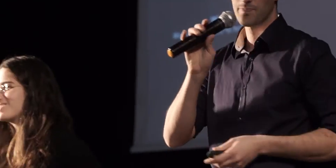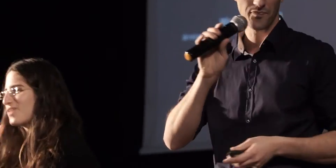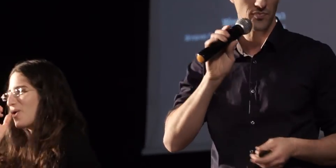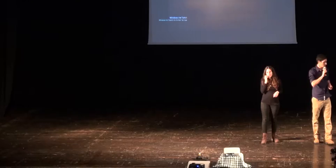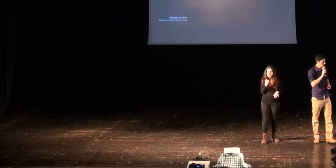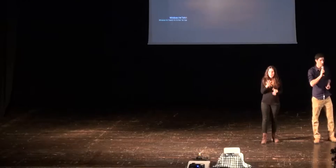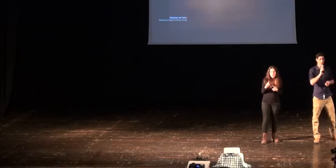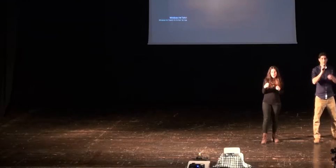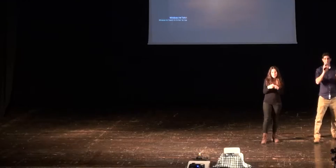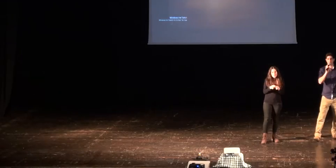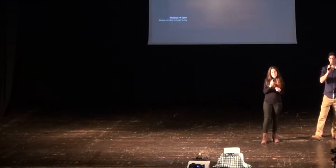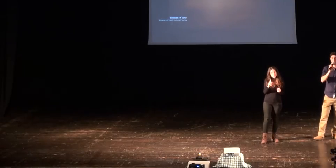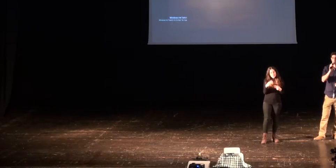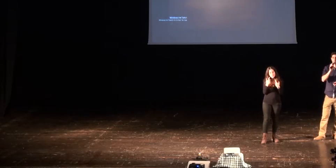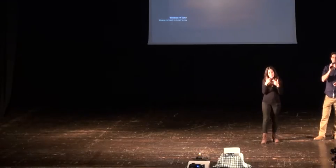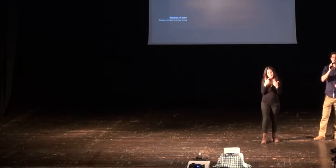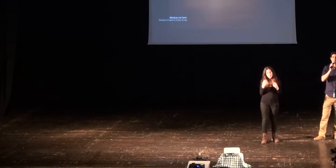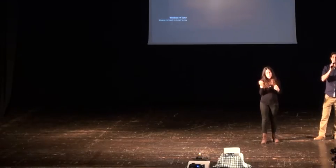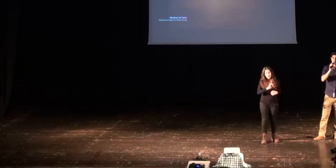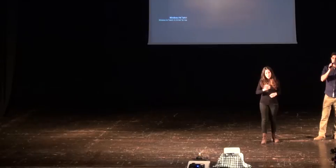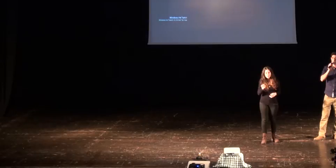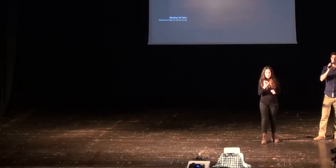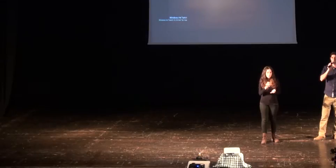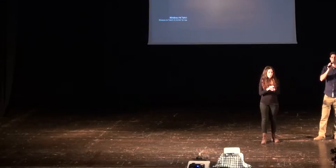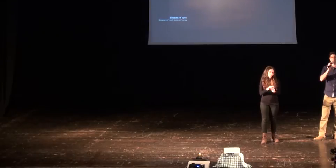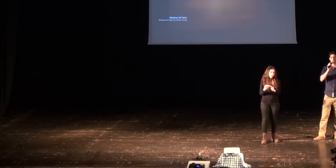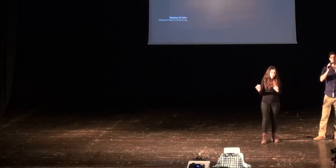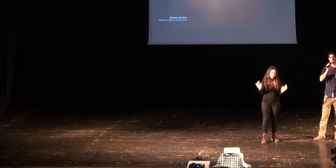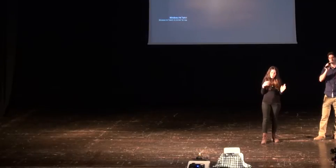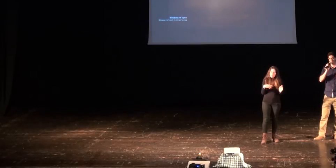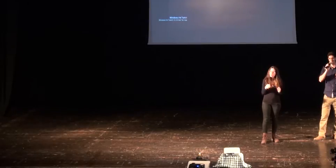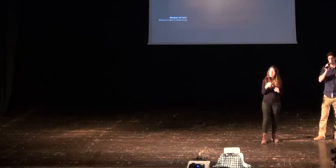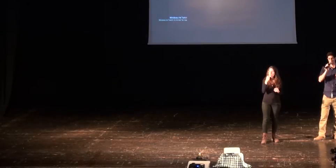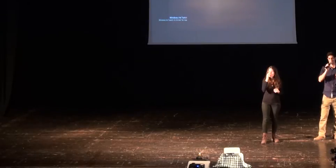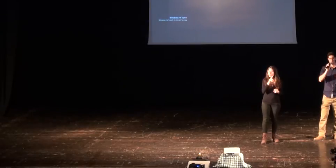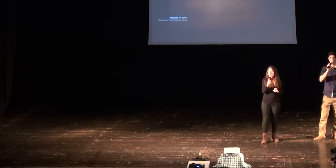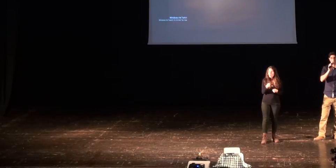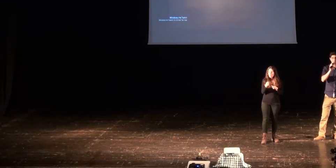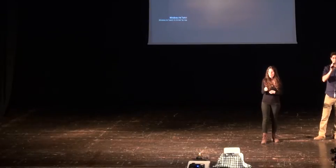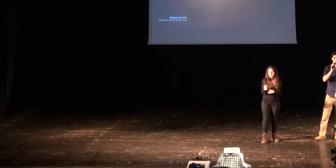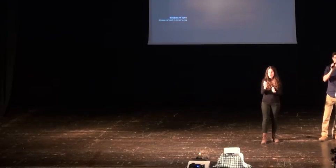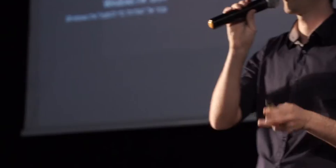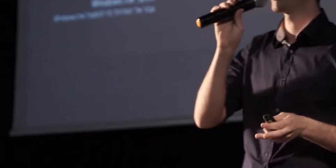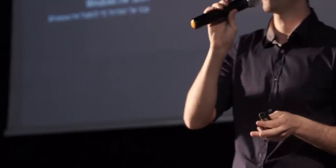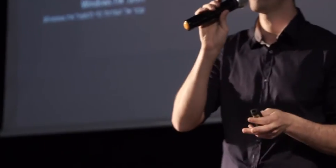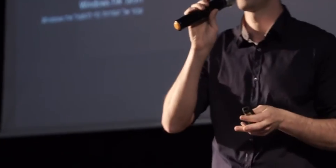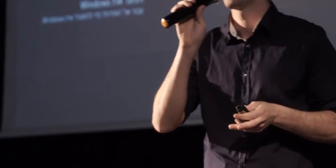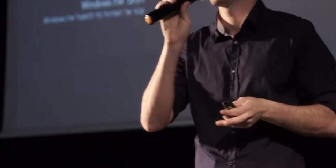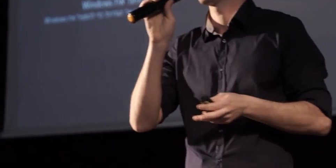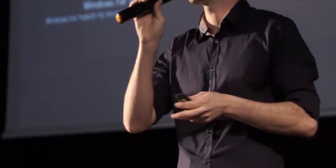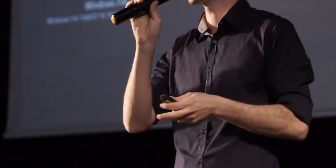מעולה, אז זה באמת נמצא בכל מקום. צריך לשים לב שאנחנו לא קופים את ההסברה, אוקיי? אם אני עכשיו הולך